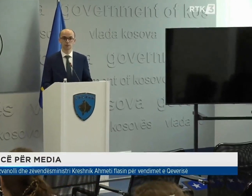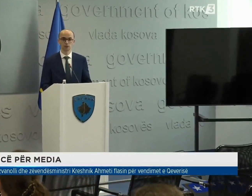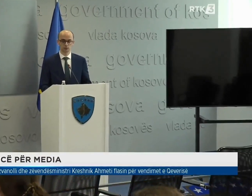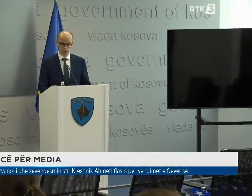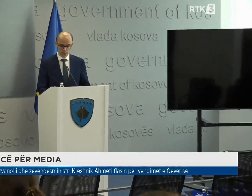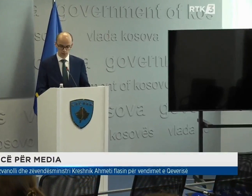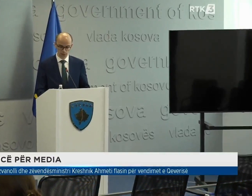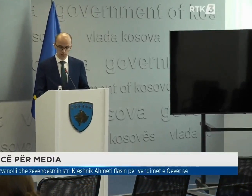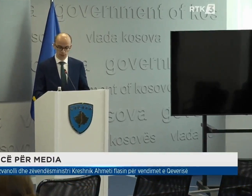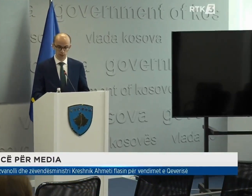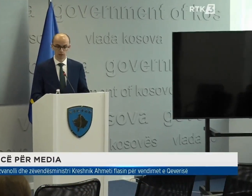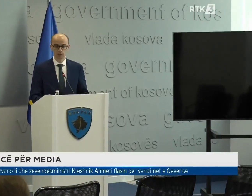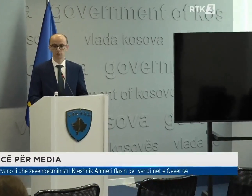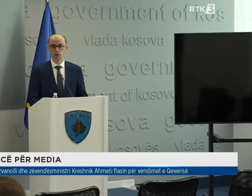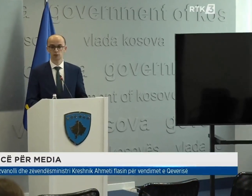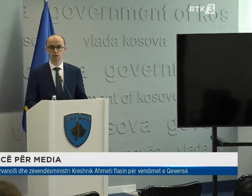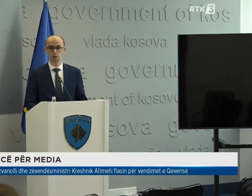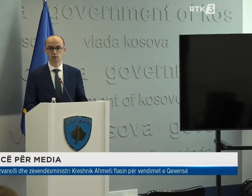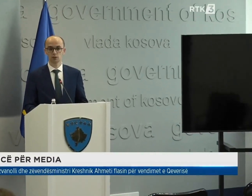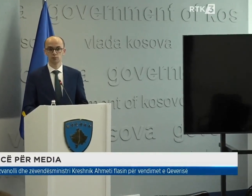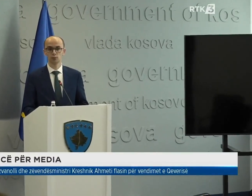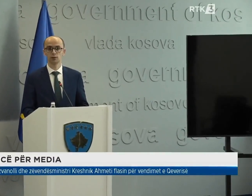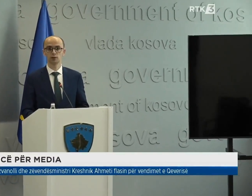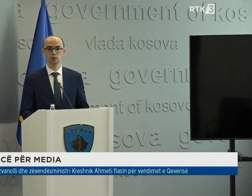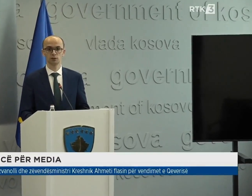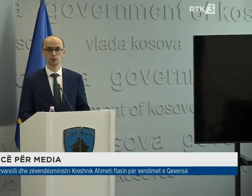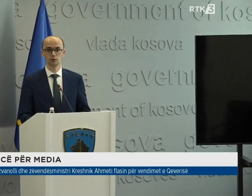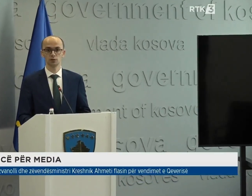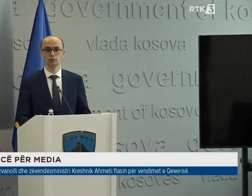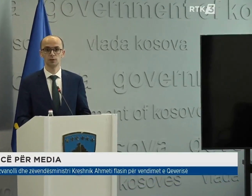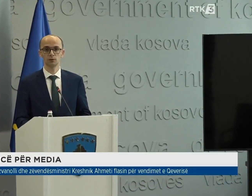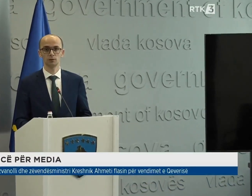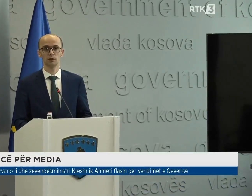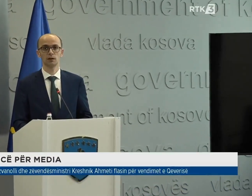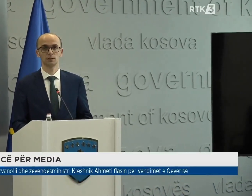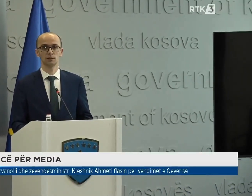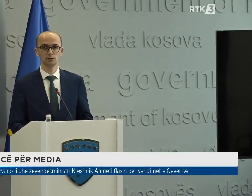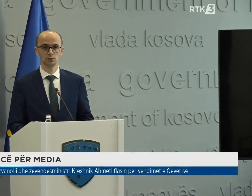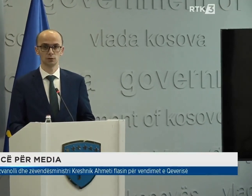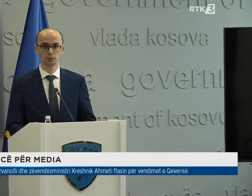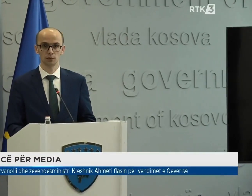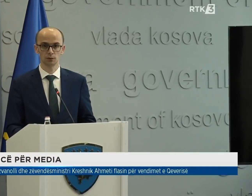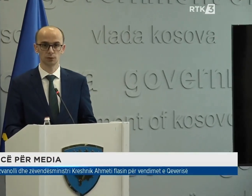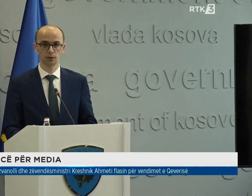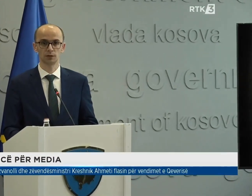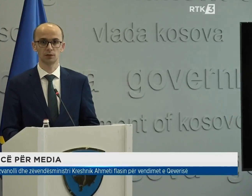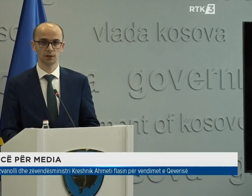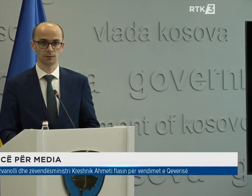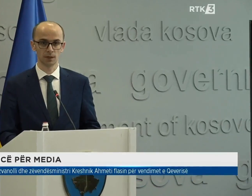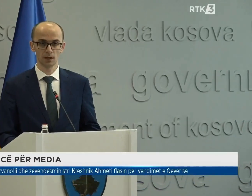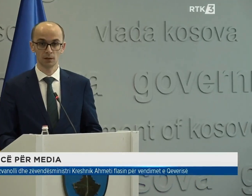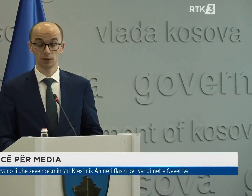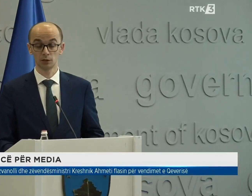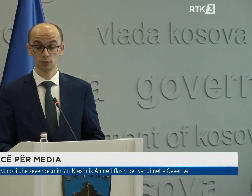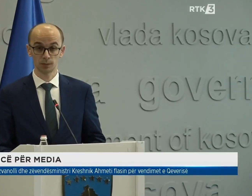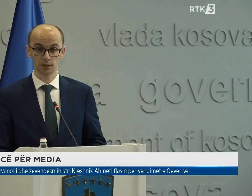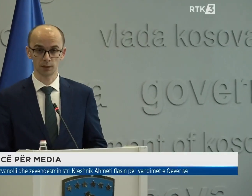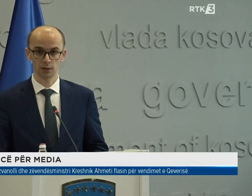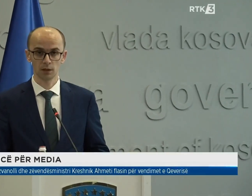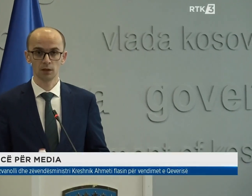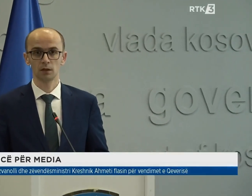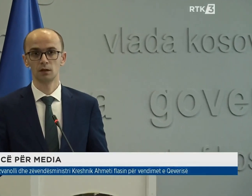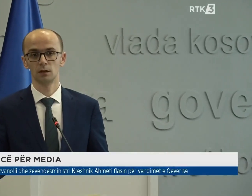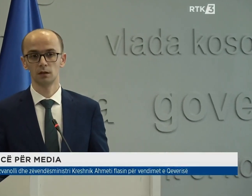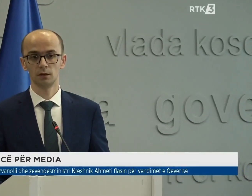rastin e manastirit të Deçanit ka qenë një çështje që publikisht shprehur nga aktorë të ndryshëm ndërkombëtar disa herë, madje shumë